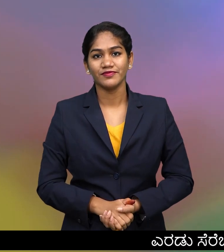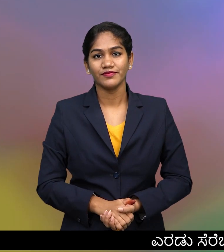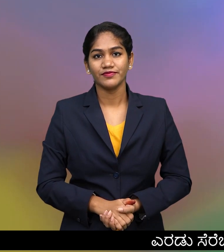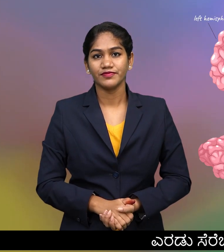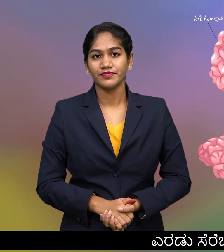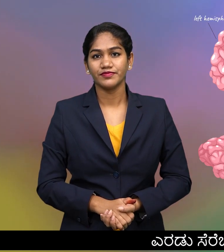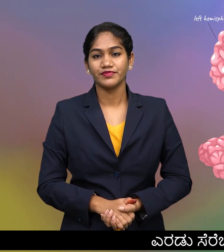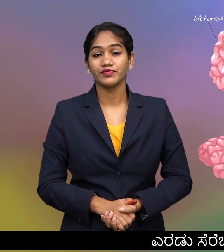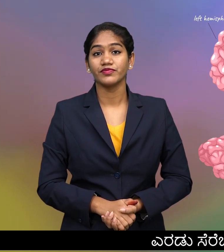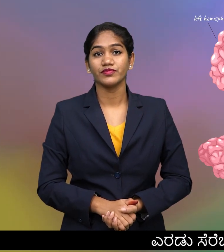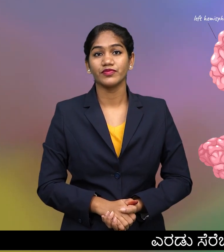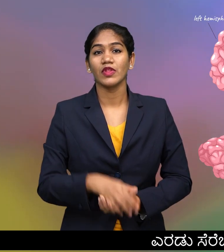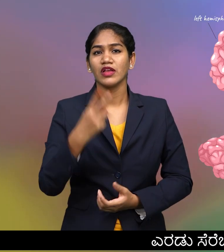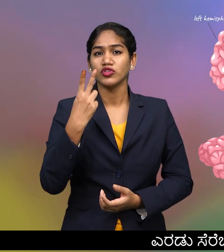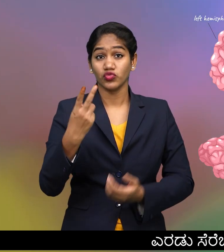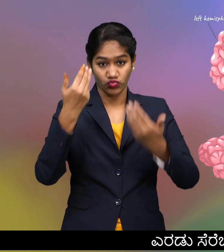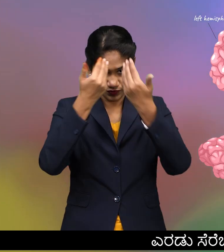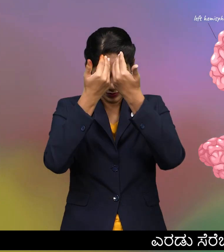ಎರಡು ಸೆರೆಬ್ರಲ್ ಅರ್ಧ ಗೋಳಗಳು